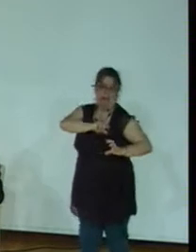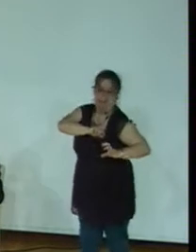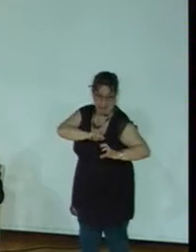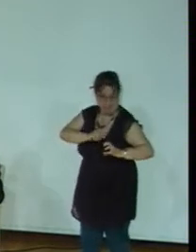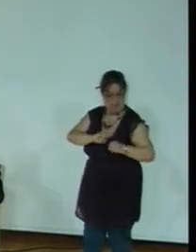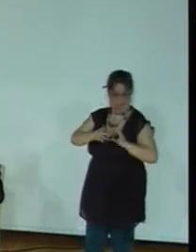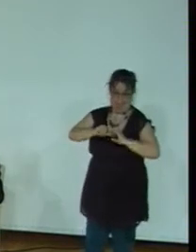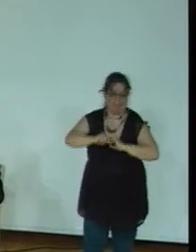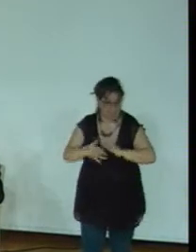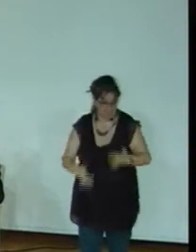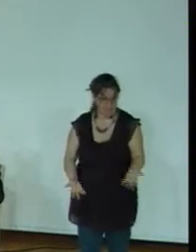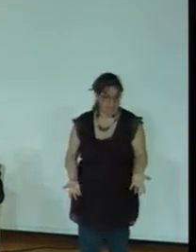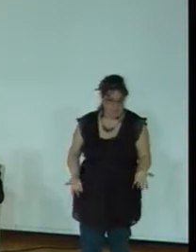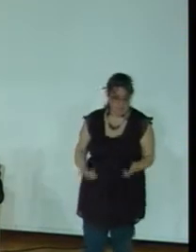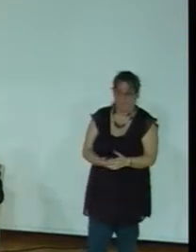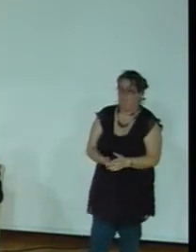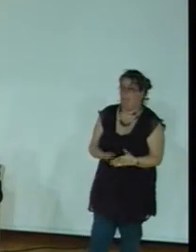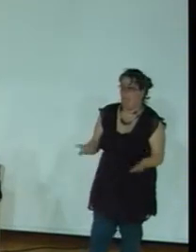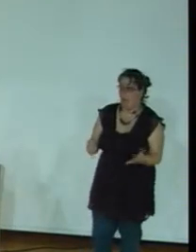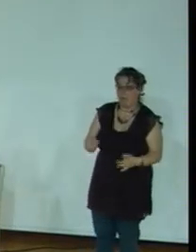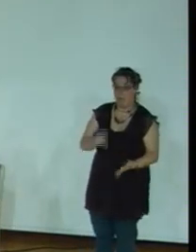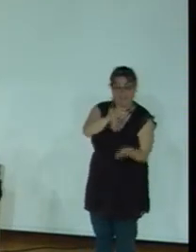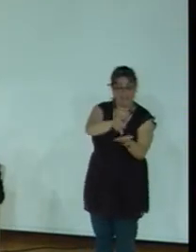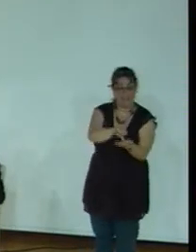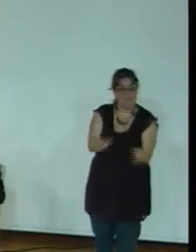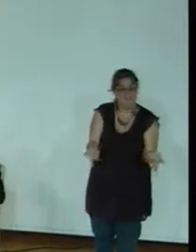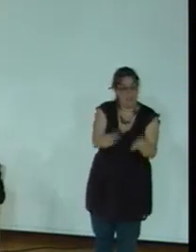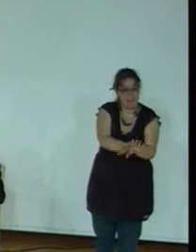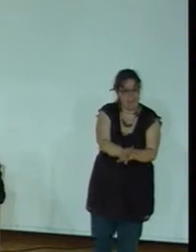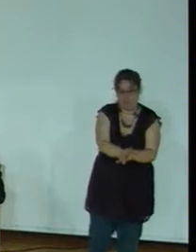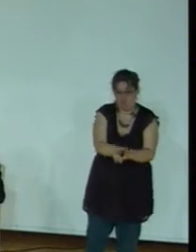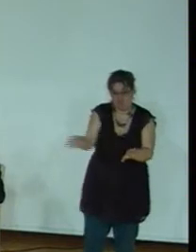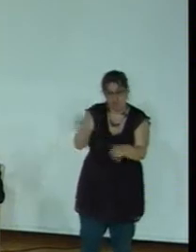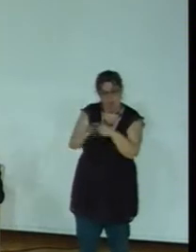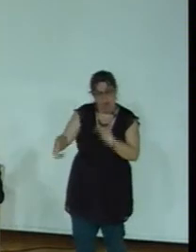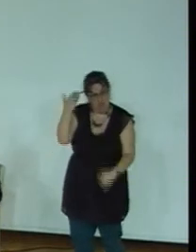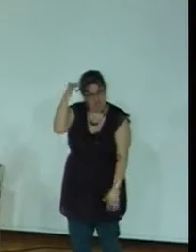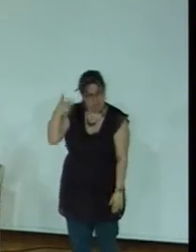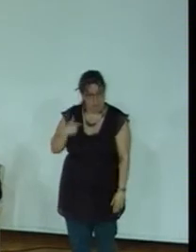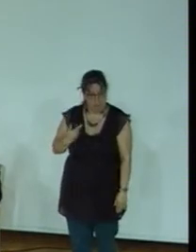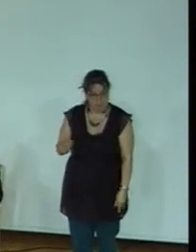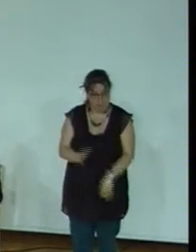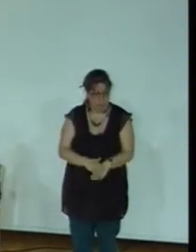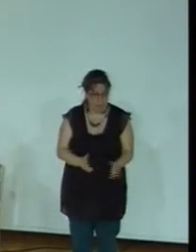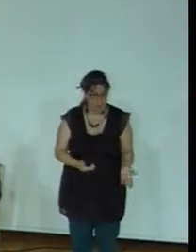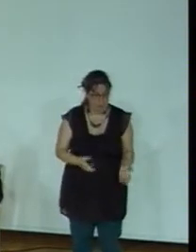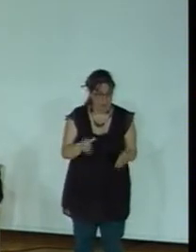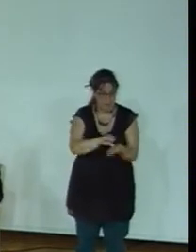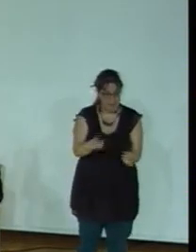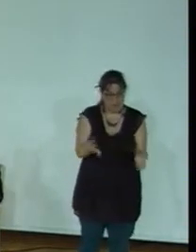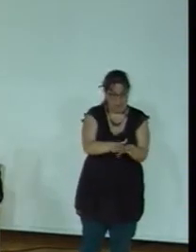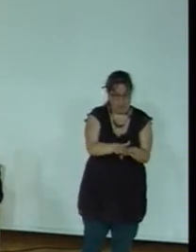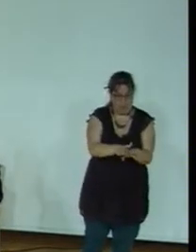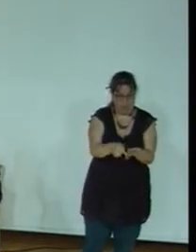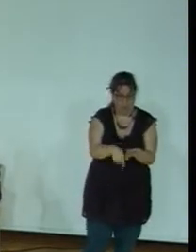des sites, ça, effectivement, ça fait longtemps qu'on sait faire. Le problème, c'est que c'est facile à rouvrir aussi. Donc faire fermer un site, si c'est pour qu'il soit recréé dans les